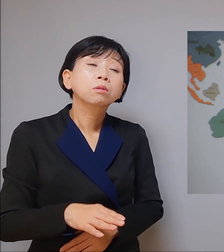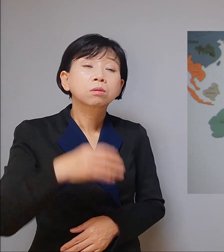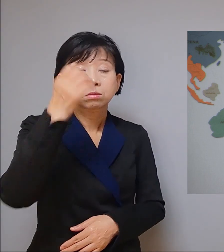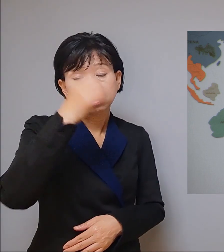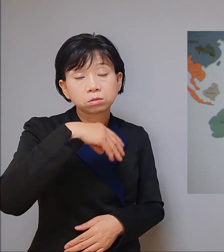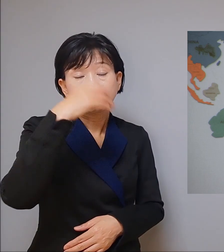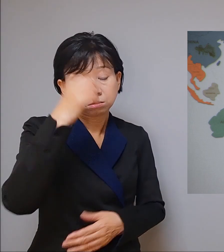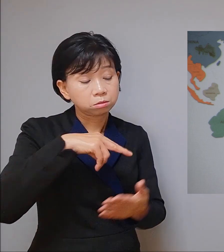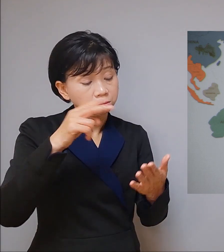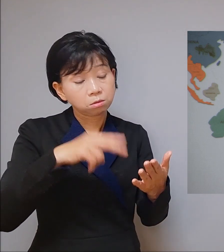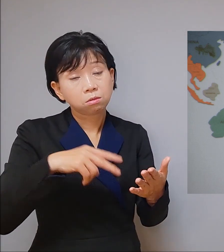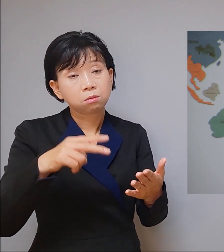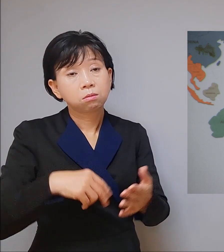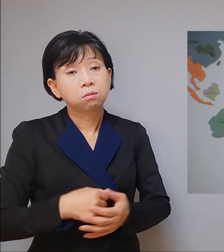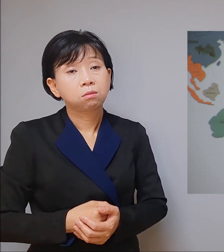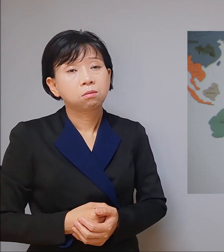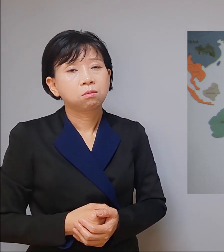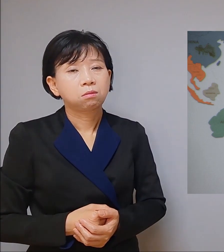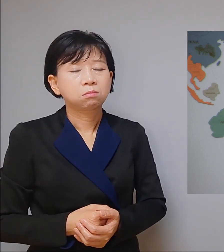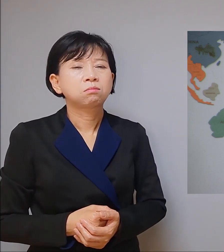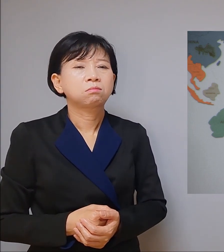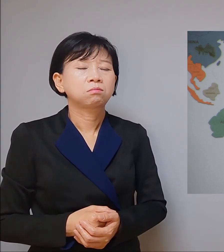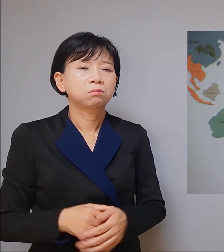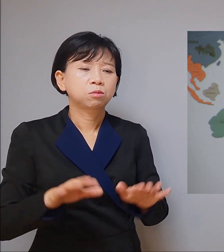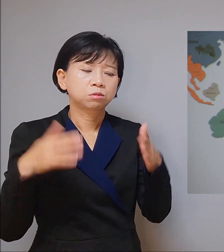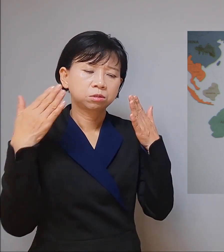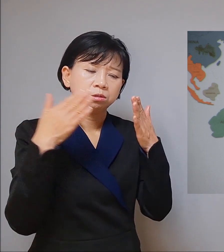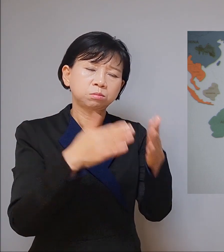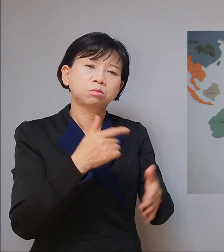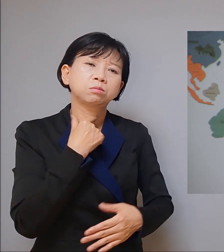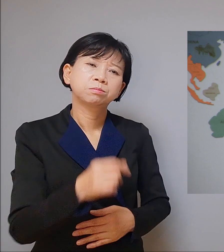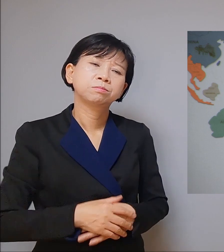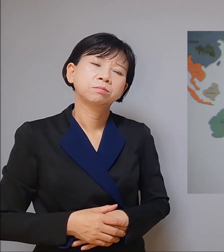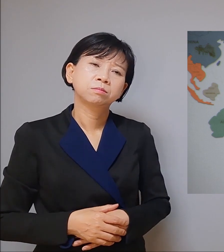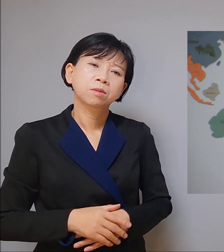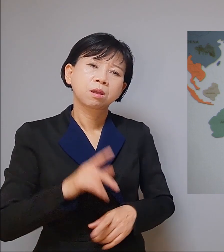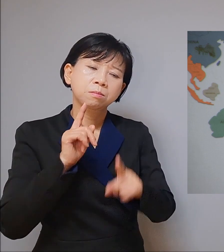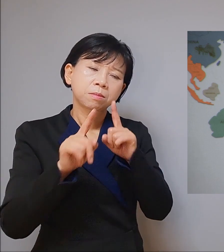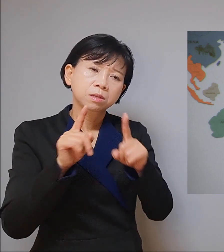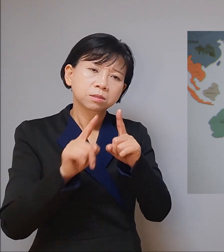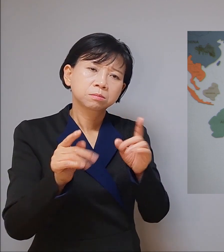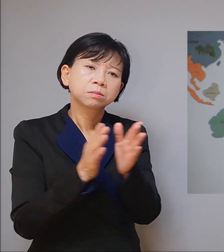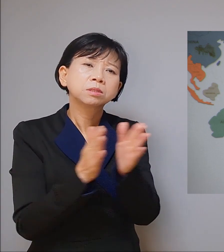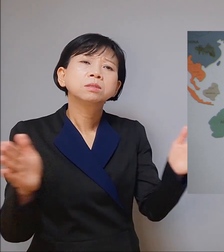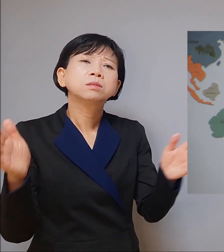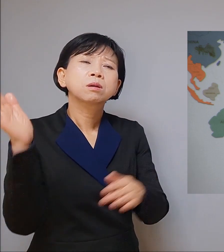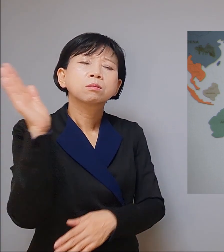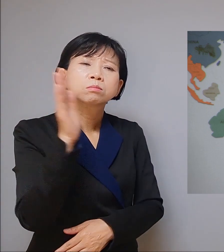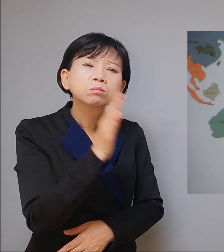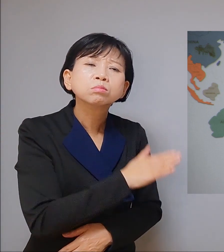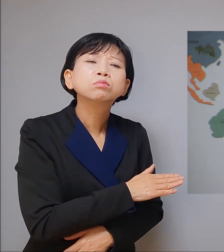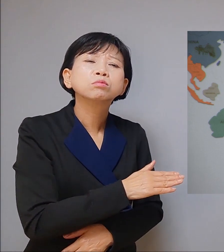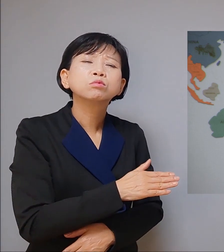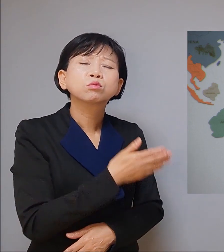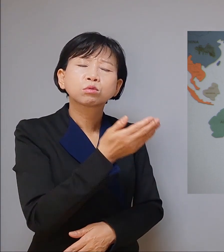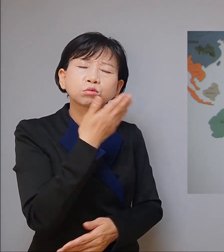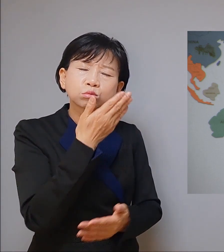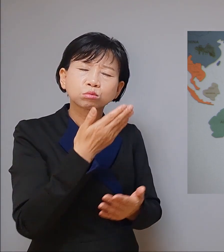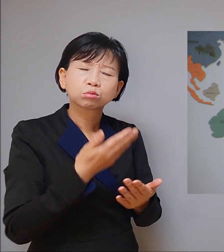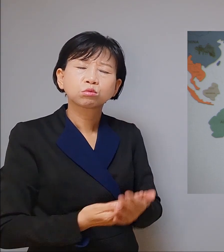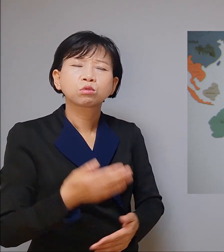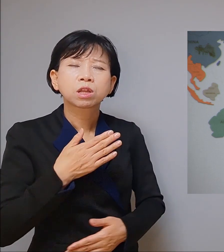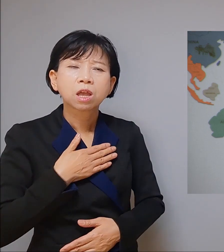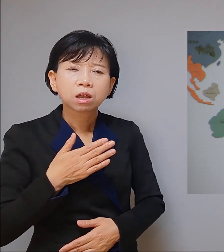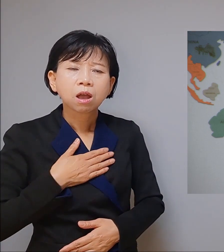않습니다. 그렇다고 해도 오늘은 이 말씀에 좀 더 집중해 보려고 합니다. 사실 이 말씀은 시작부터가 파격적입니다.